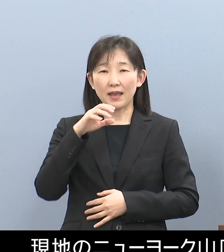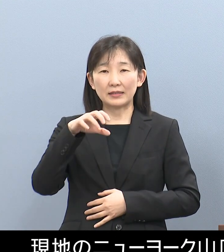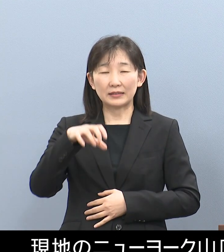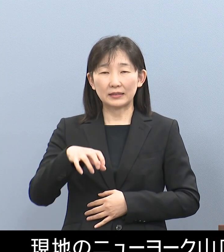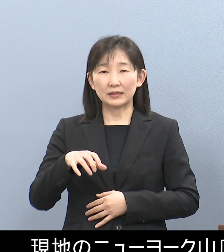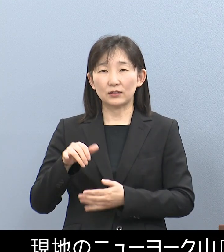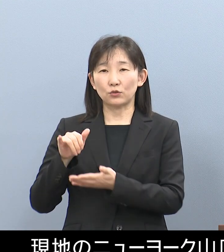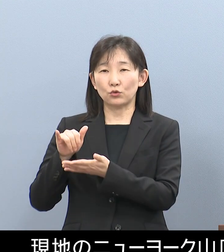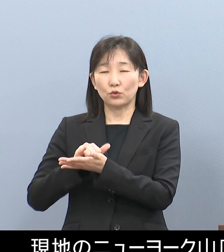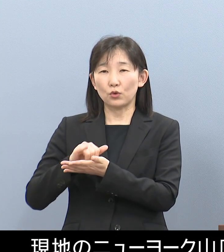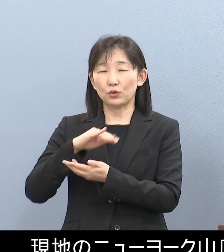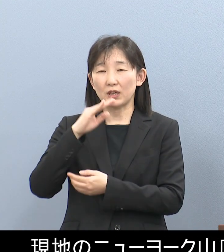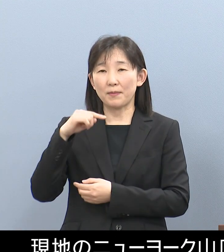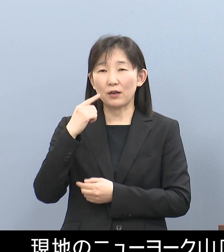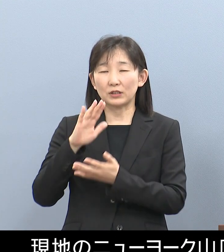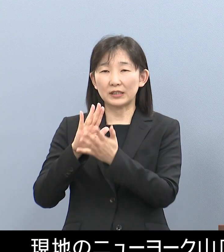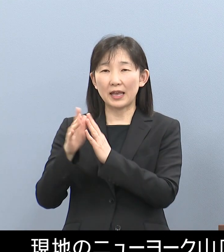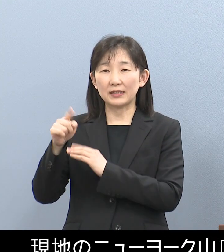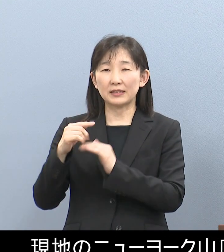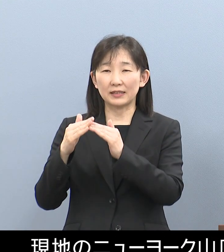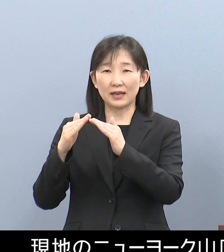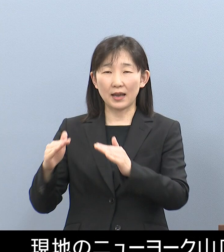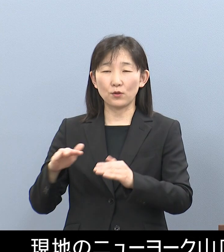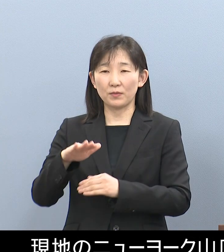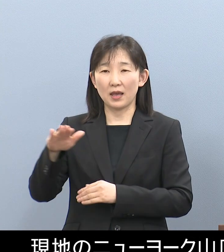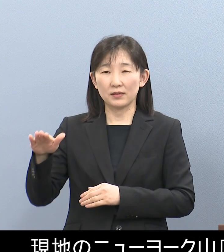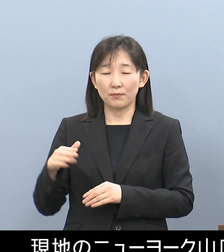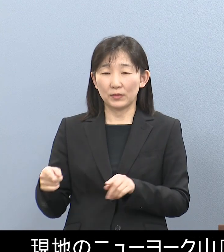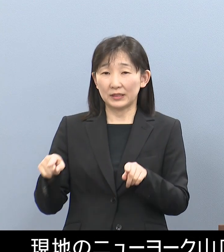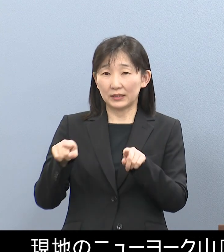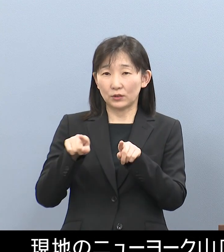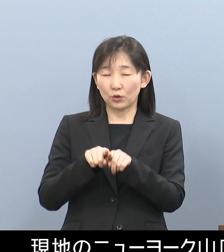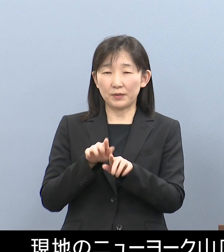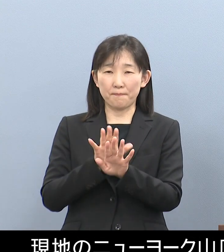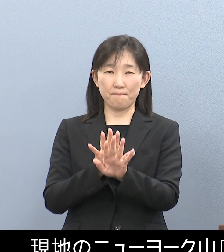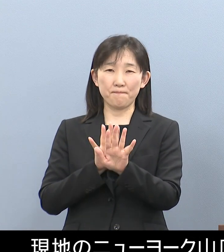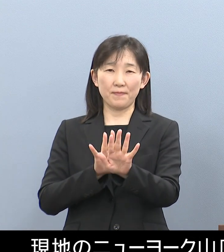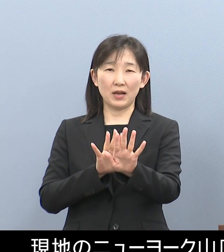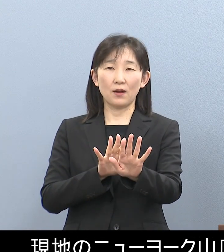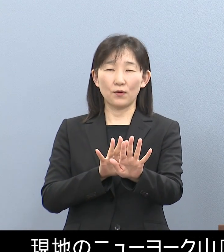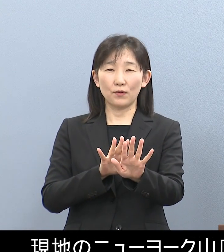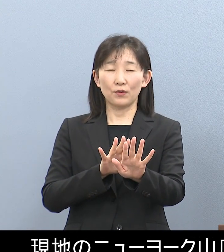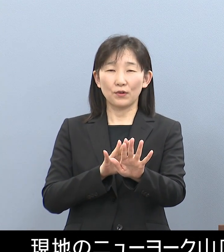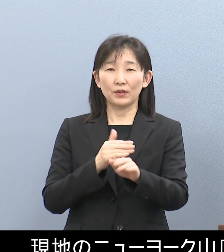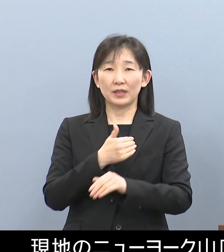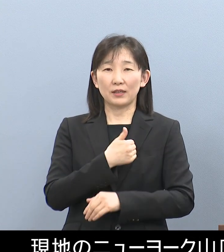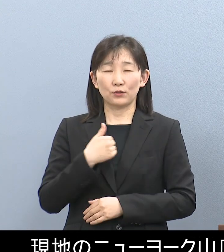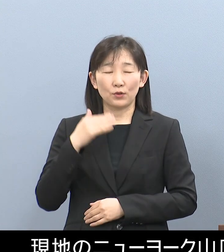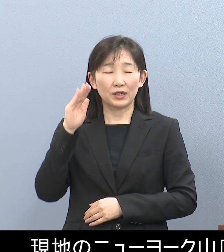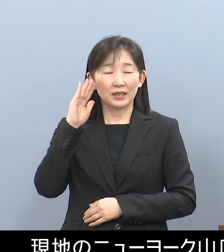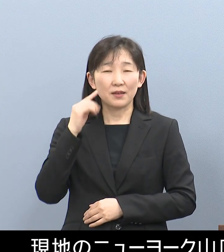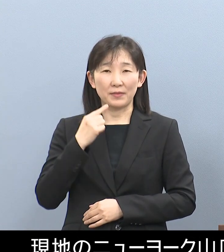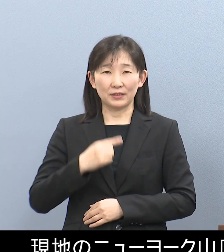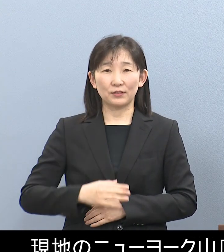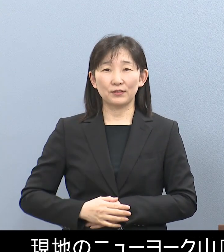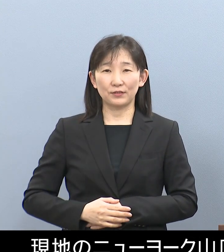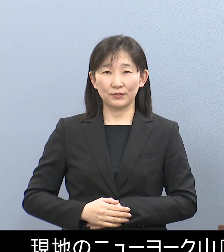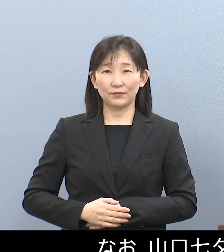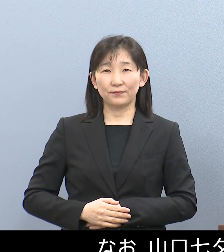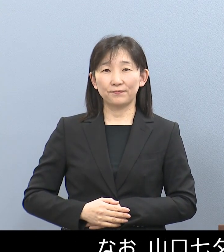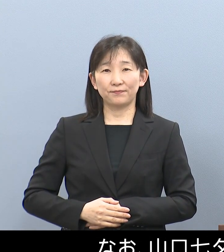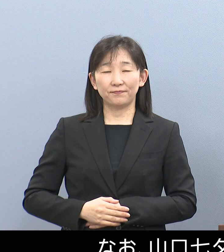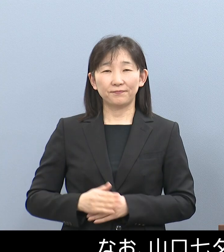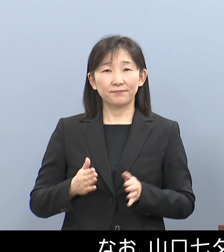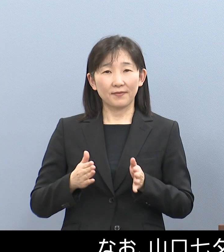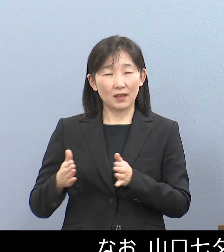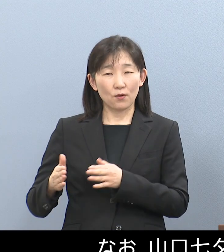ニューヨーク山口県人会の皆様も一緒にパレードにご参加をいただけると伺っているところでございます。